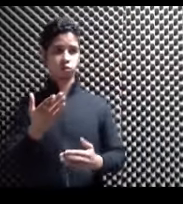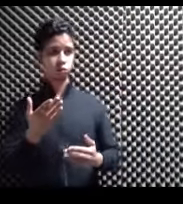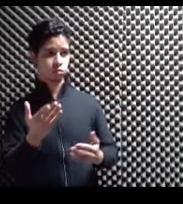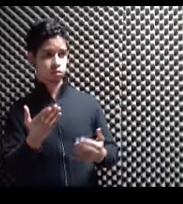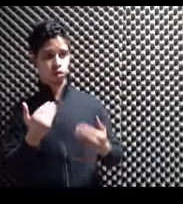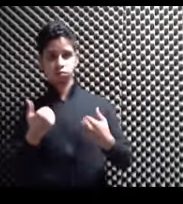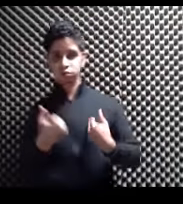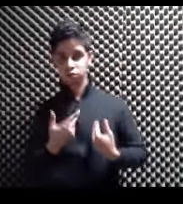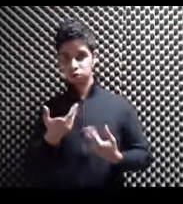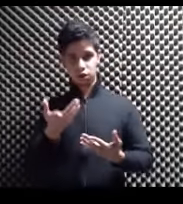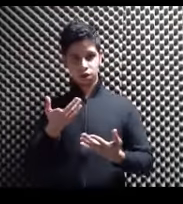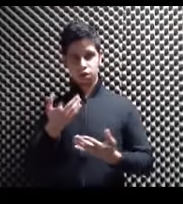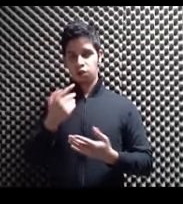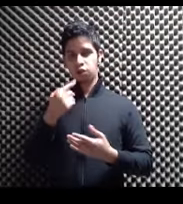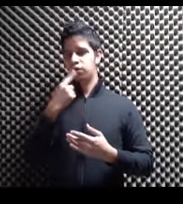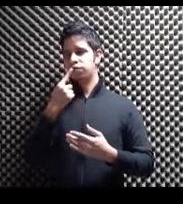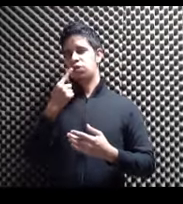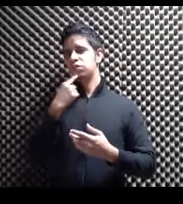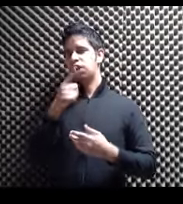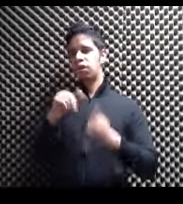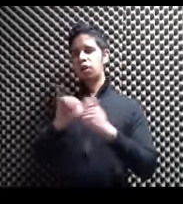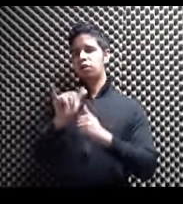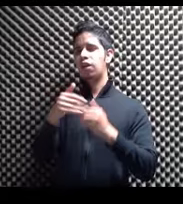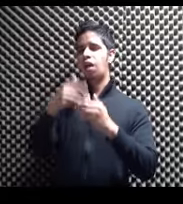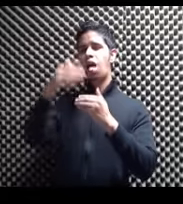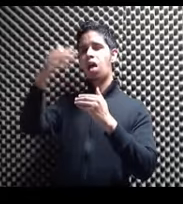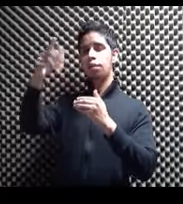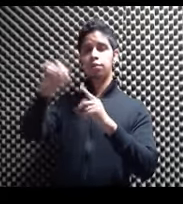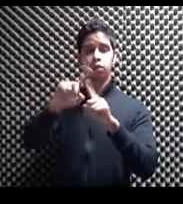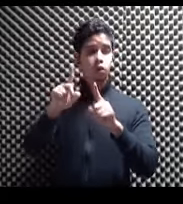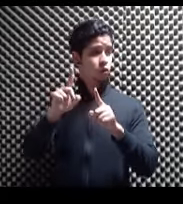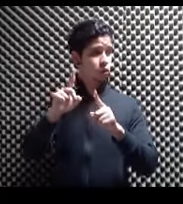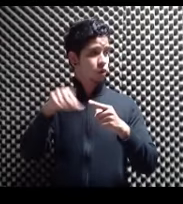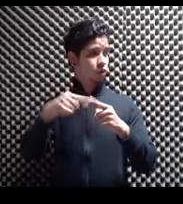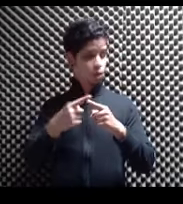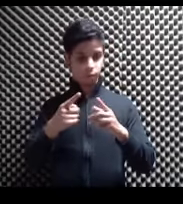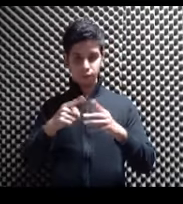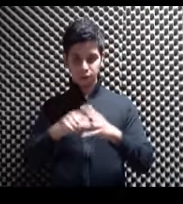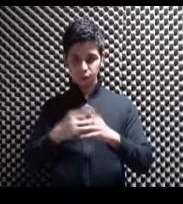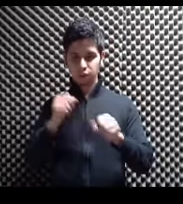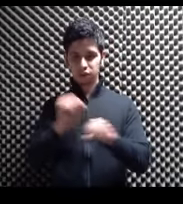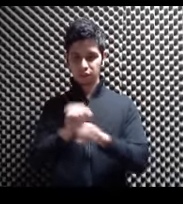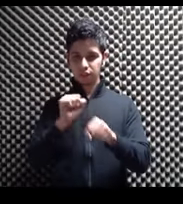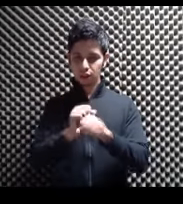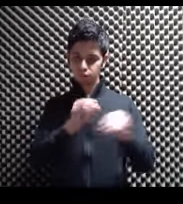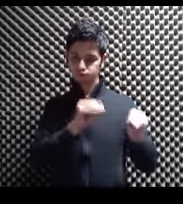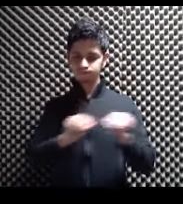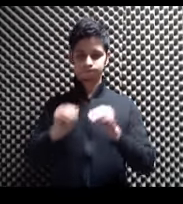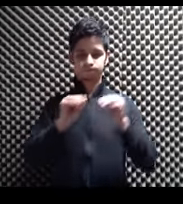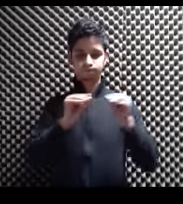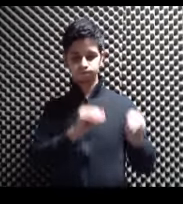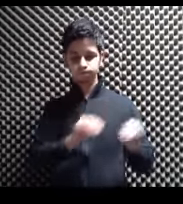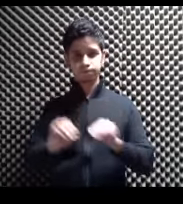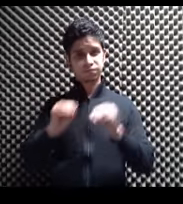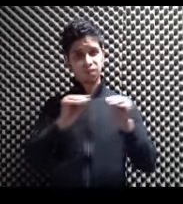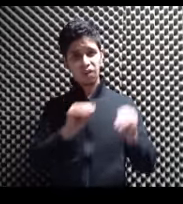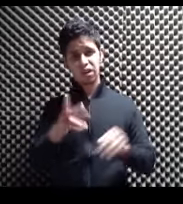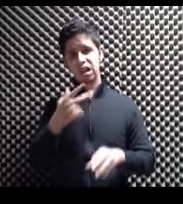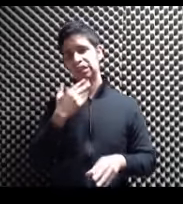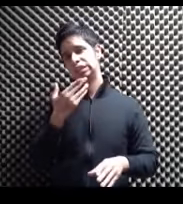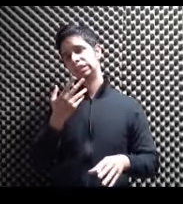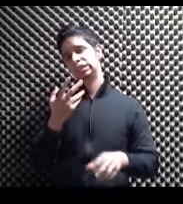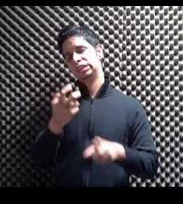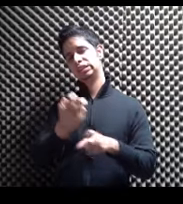cuando empezamos la labor de mudarnos, de las facilidades, fue bien grande porque decir un